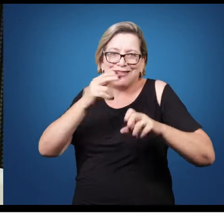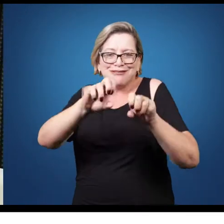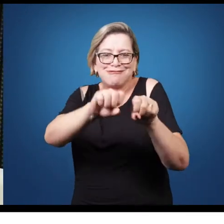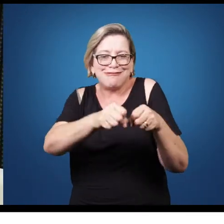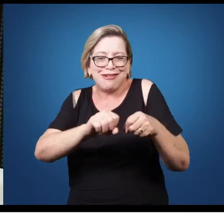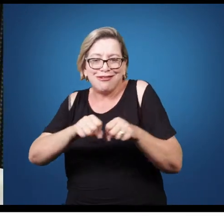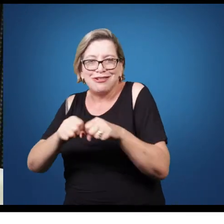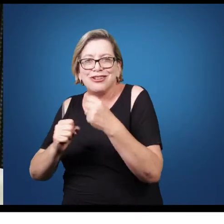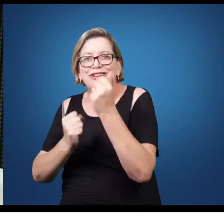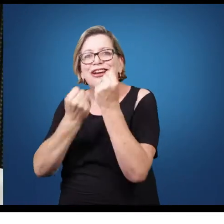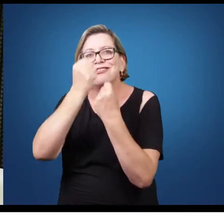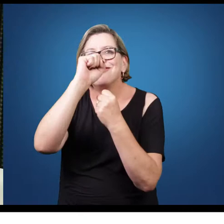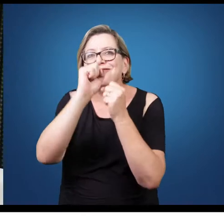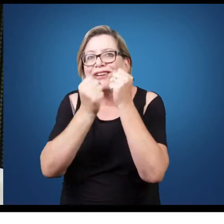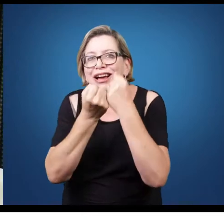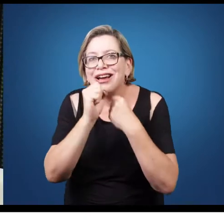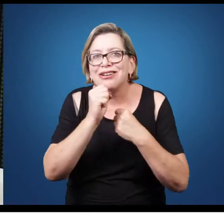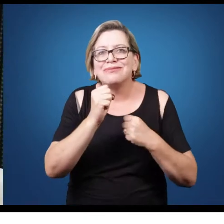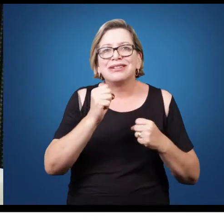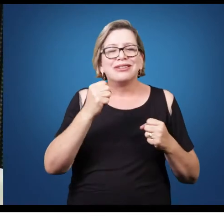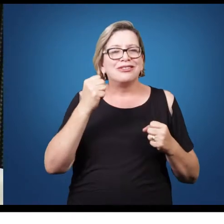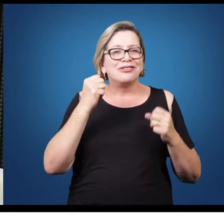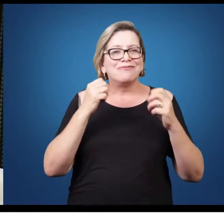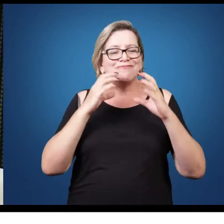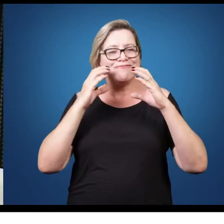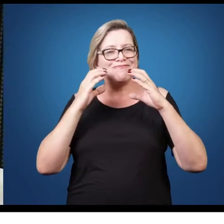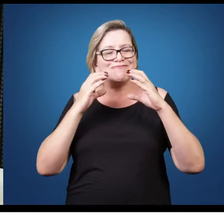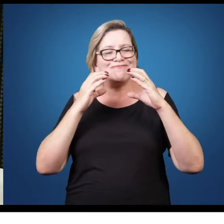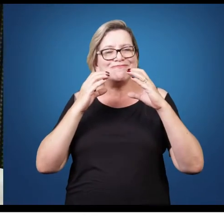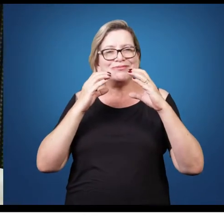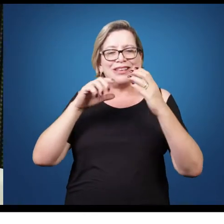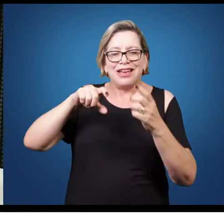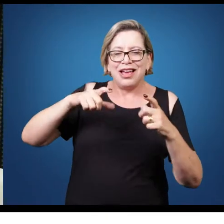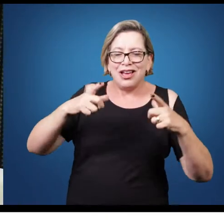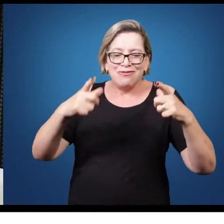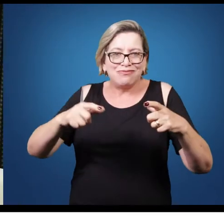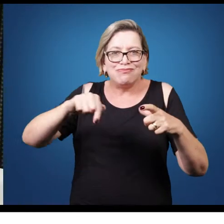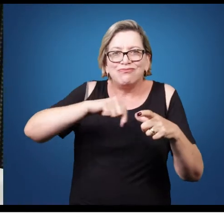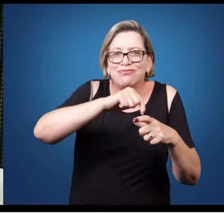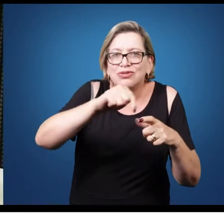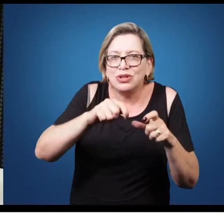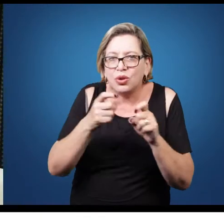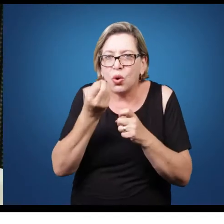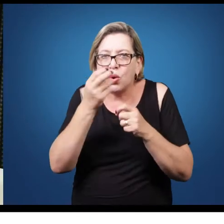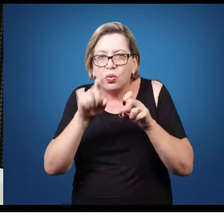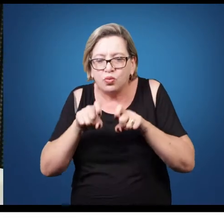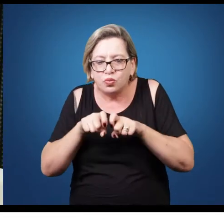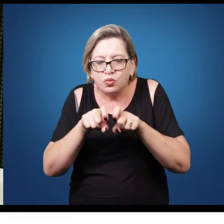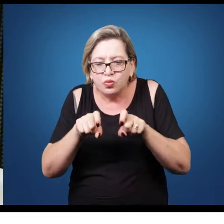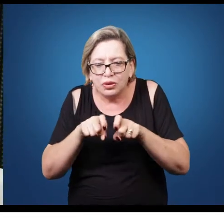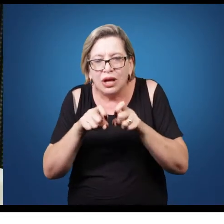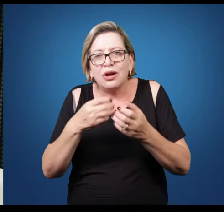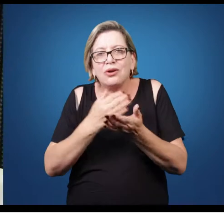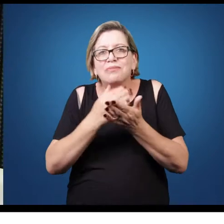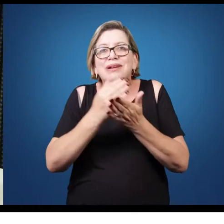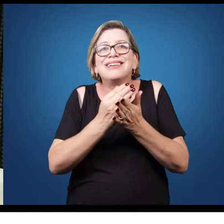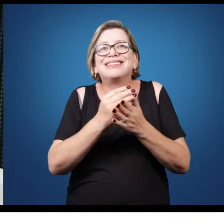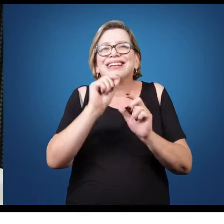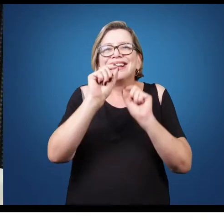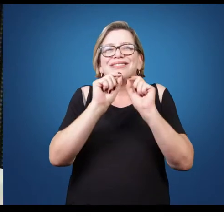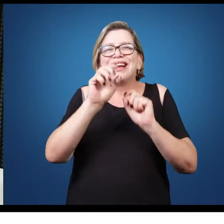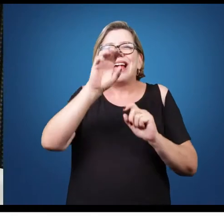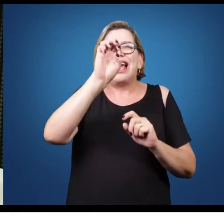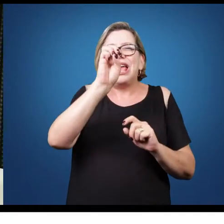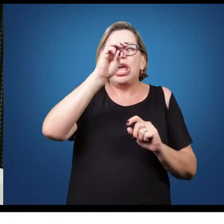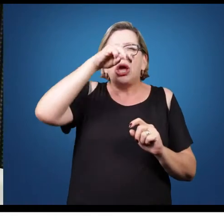fosse um papel qualquer porque naquela época alguns provedor alguns sistemas como o napster e mullin aquela coisa do